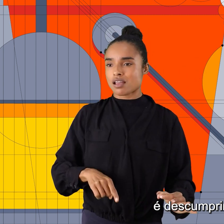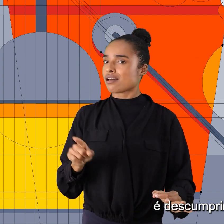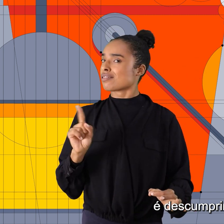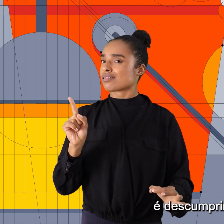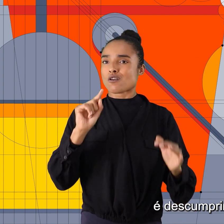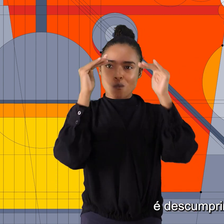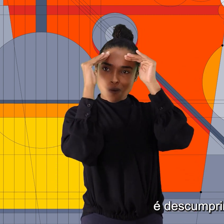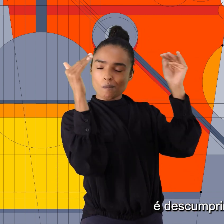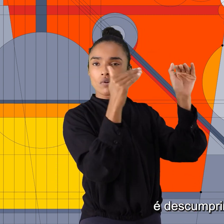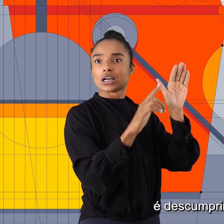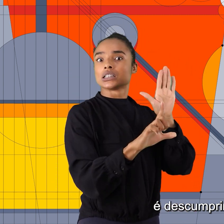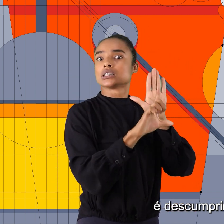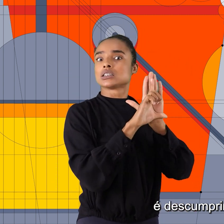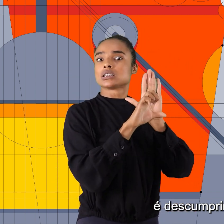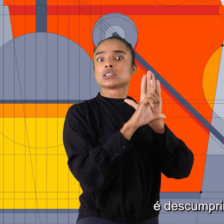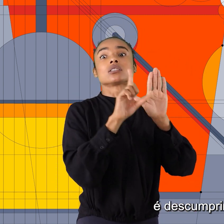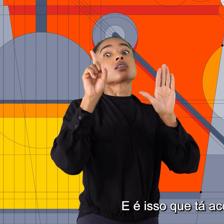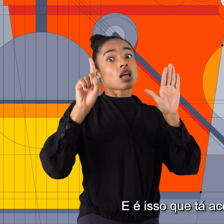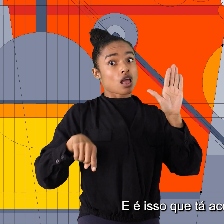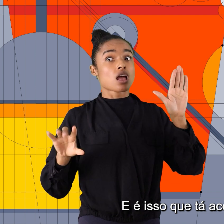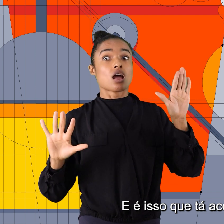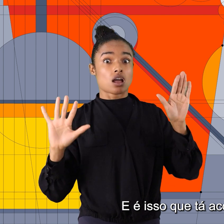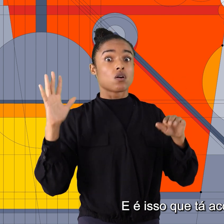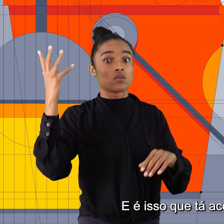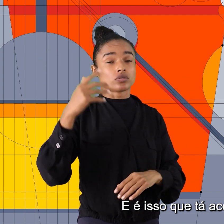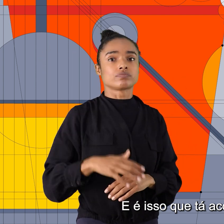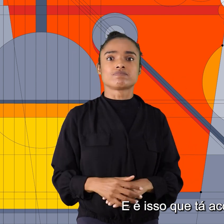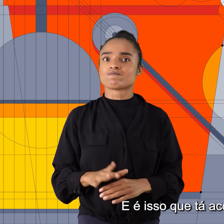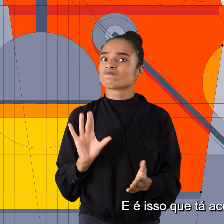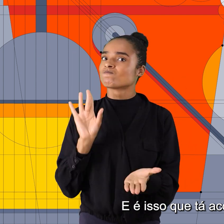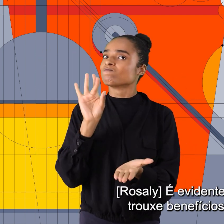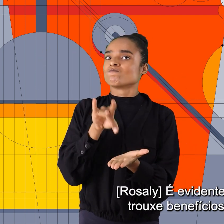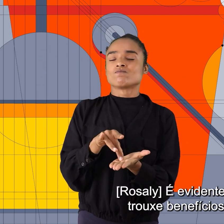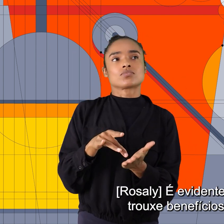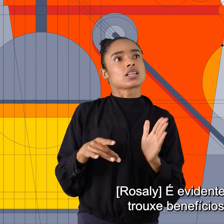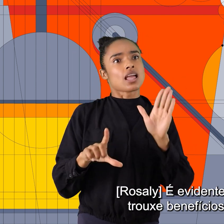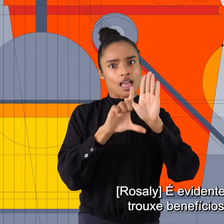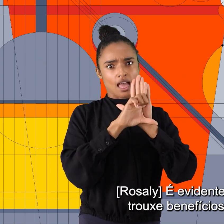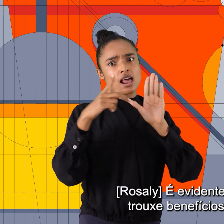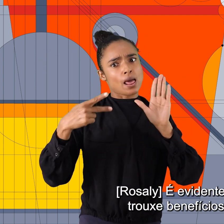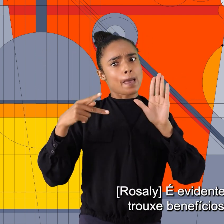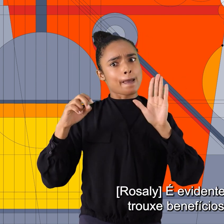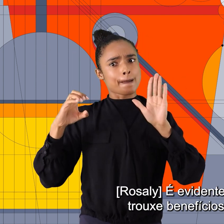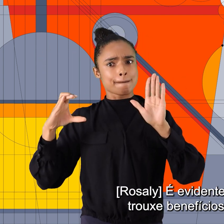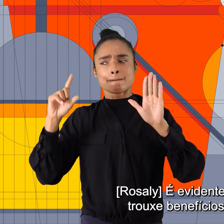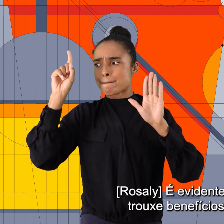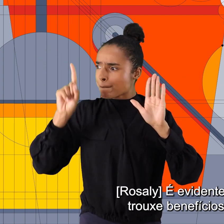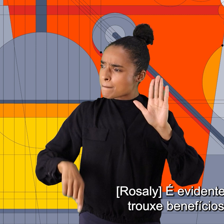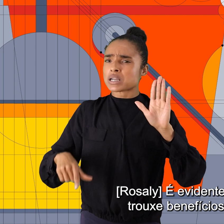é descumprir leis. E é isso que está acontecendo. É evidente que a PEC